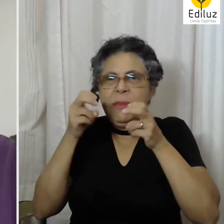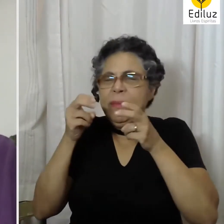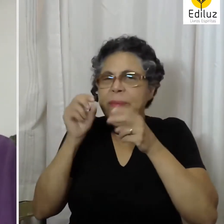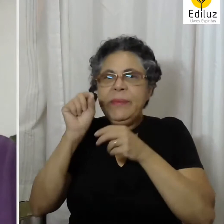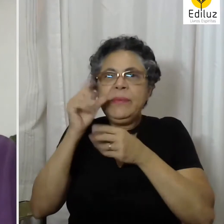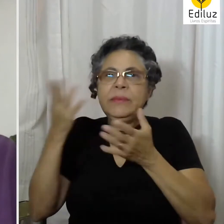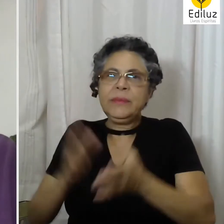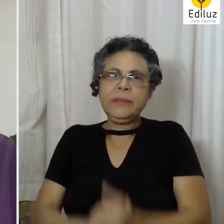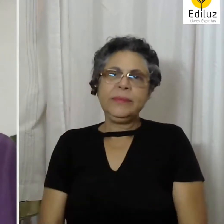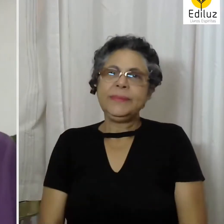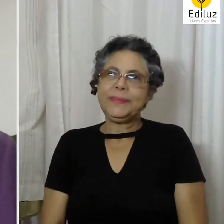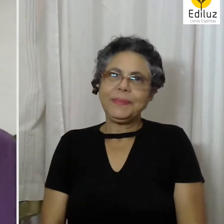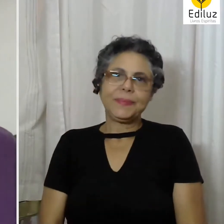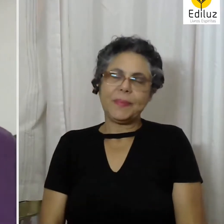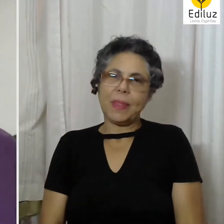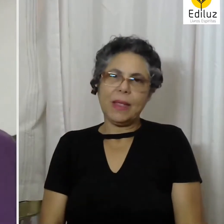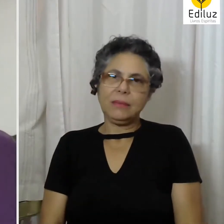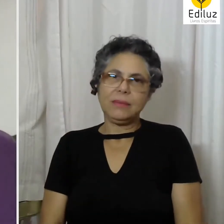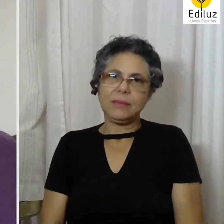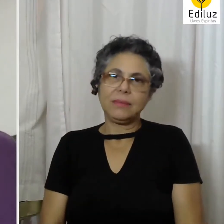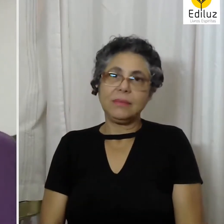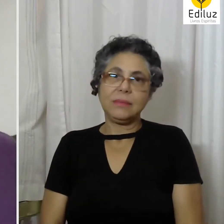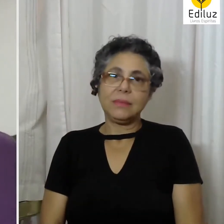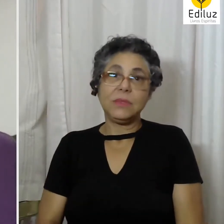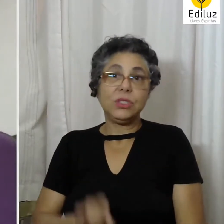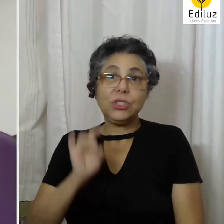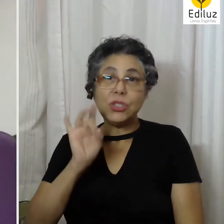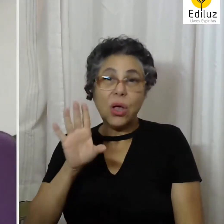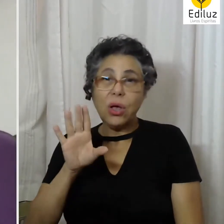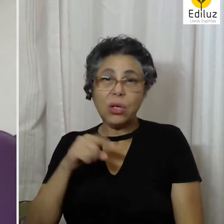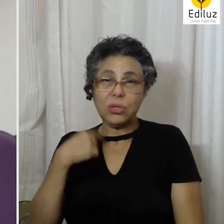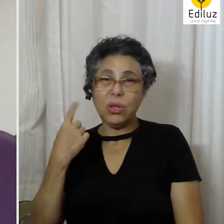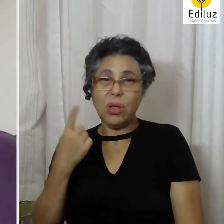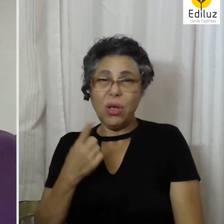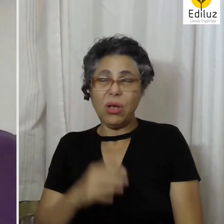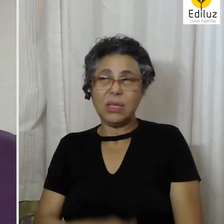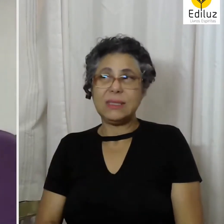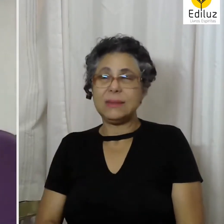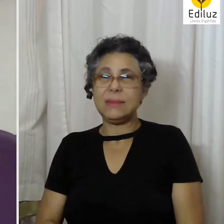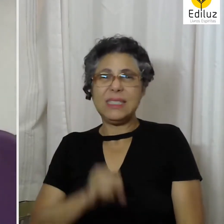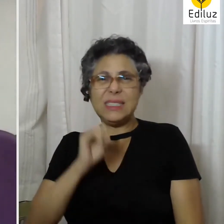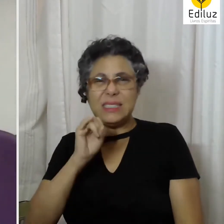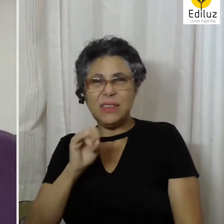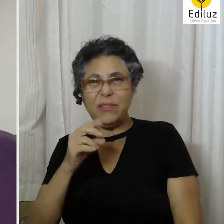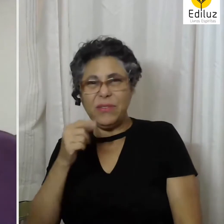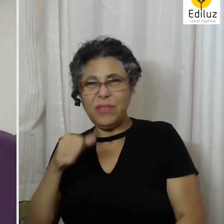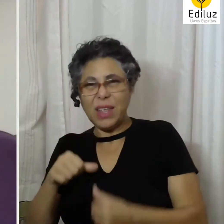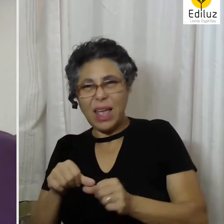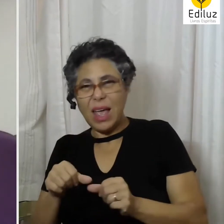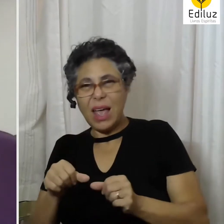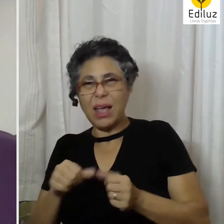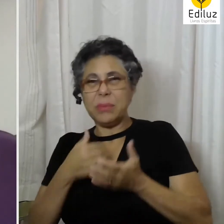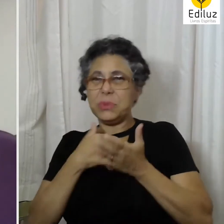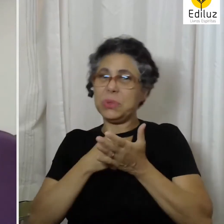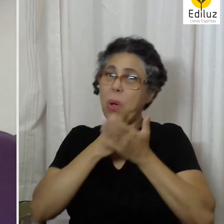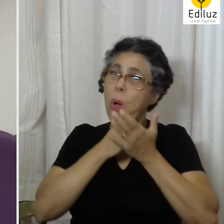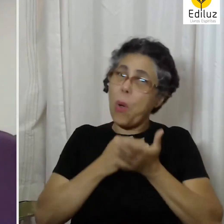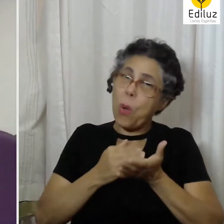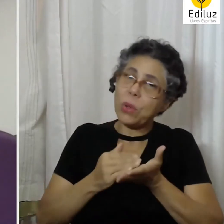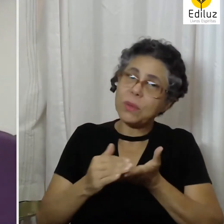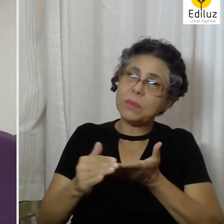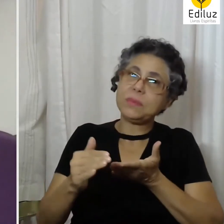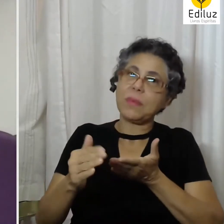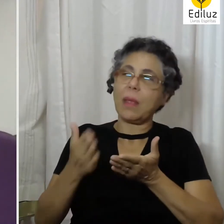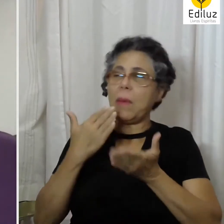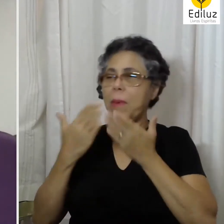isso? Só não estaremos se ficarmos ou se continuarmos dialogando